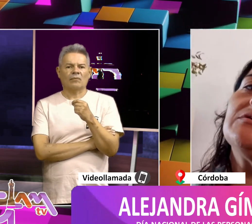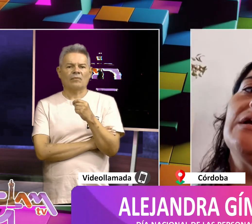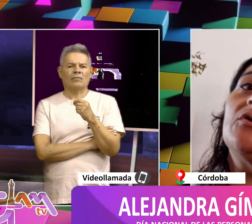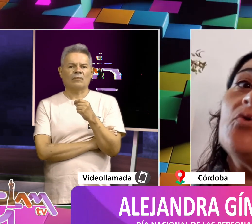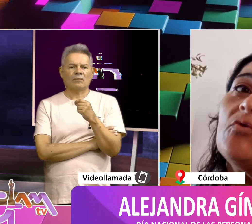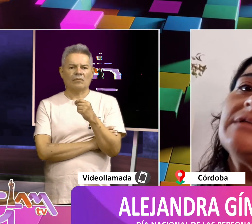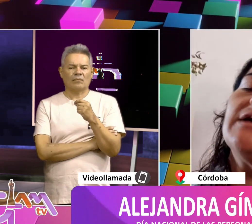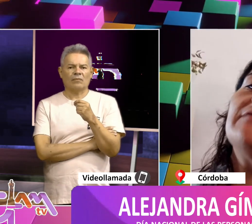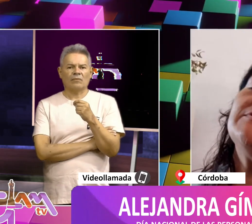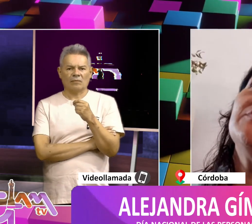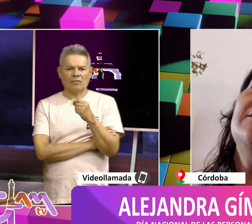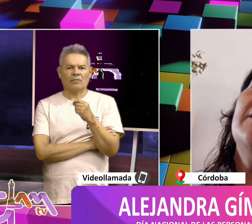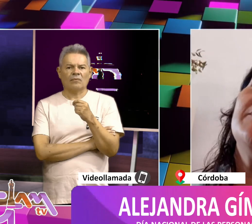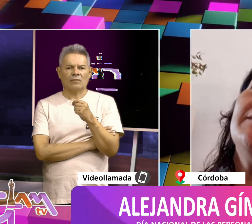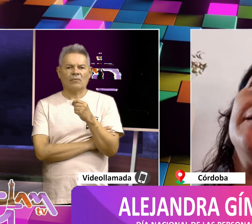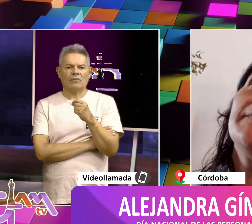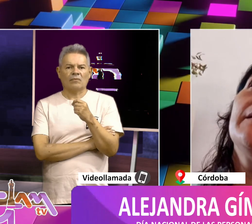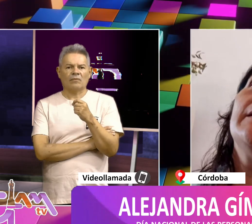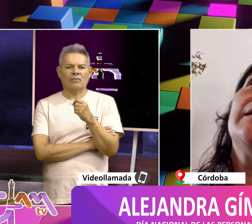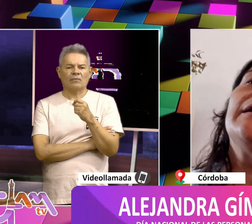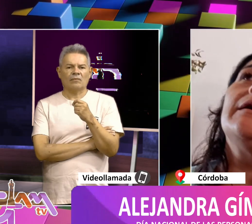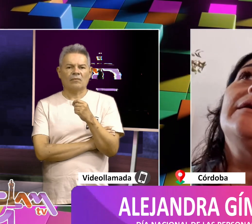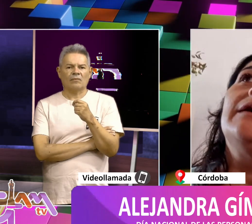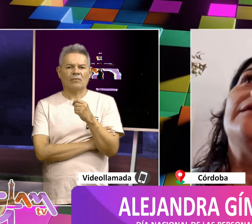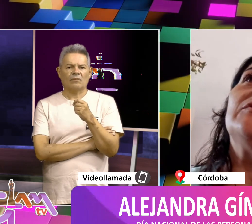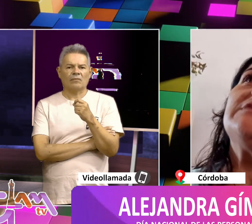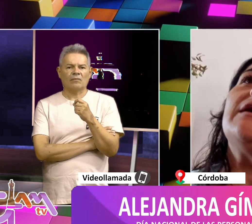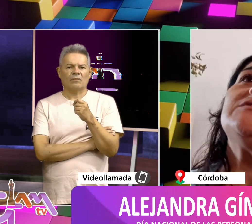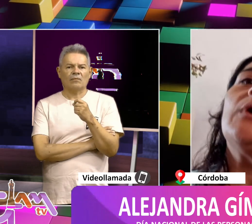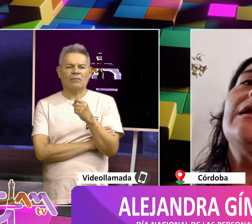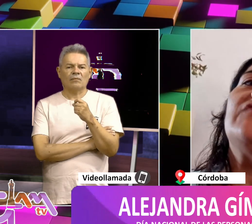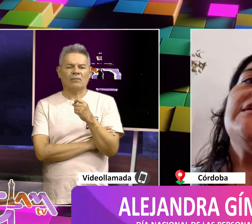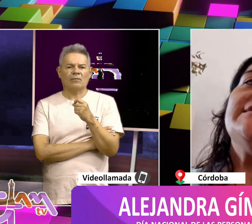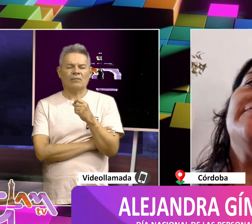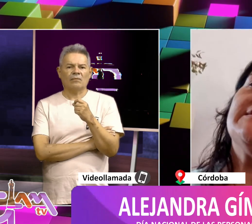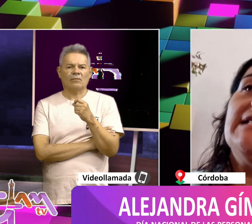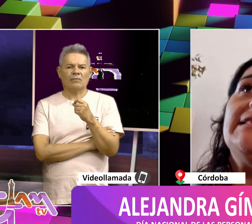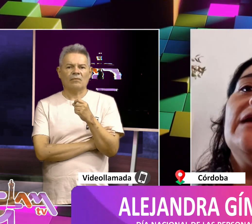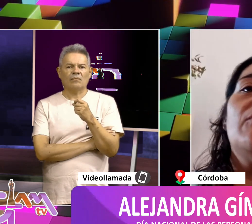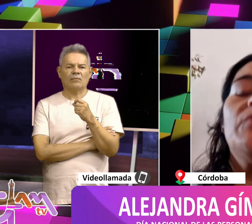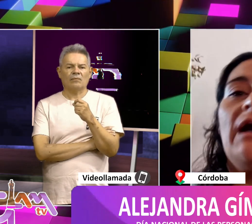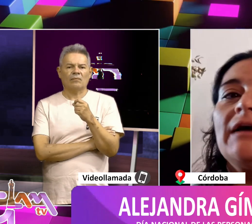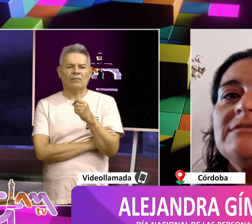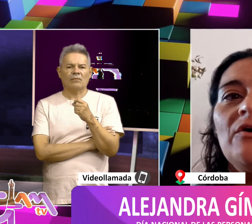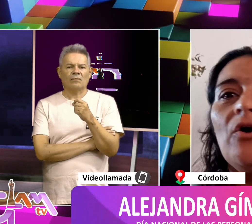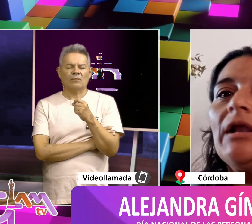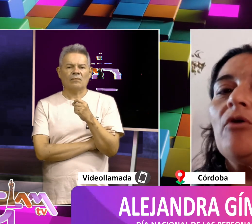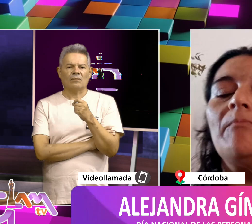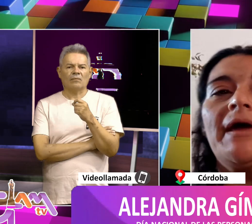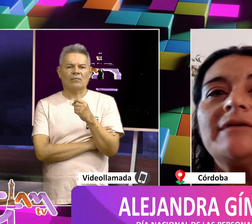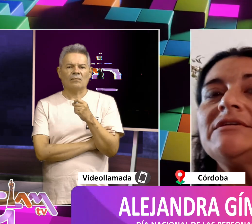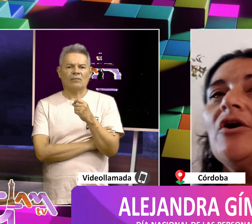la obra social cubra el servicio de intérprete. Entonces eso a él le facilita la comunicación,